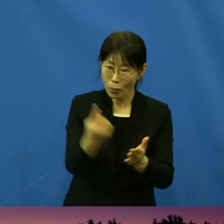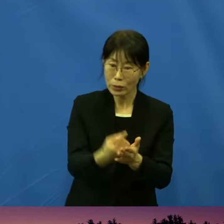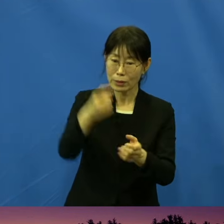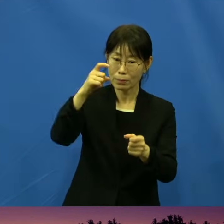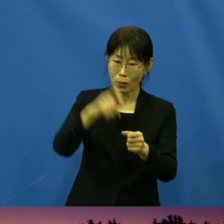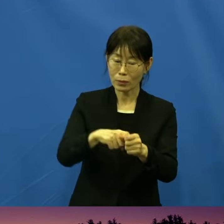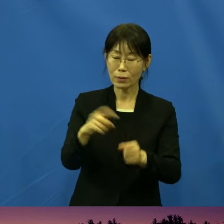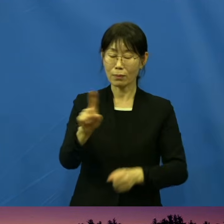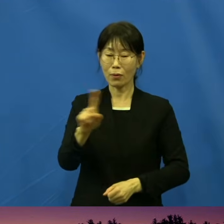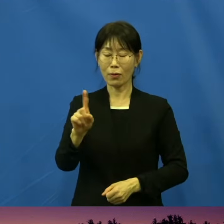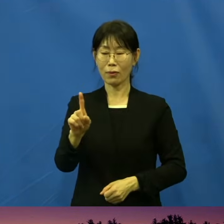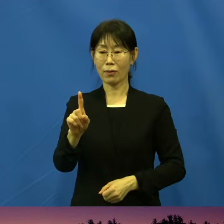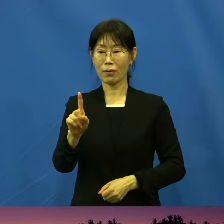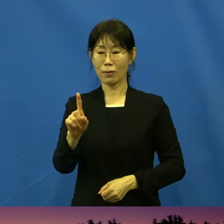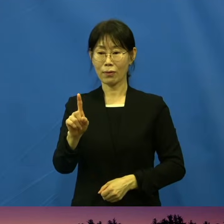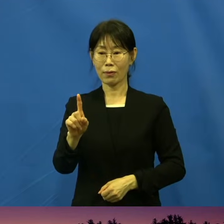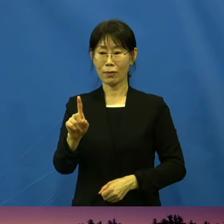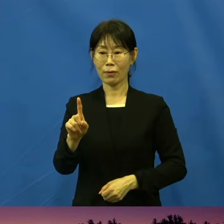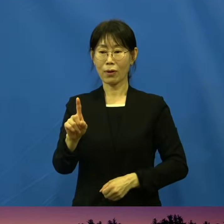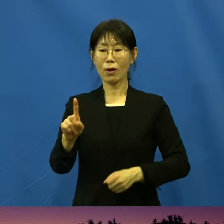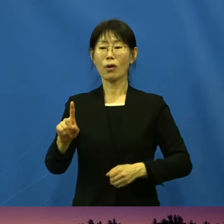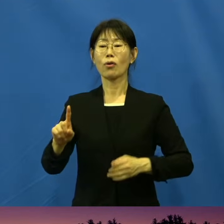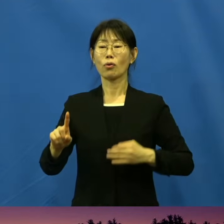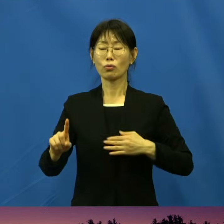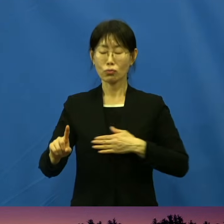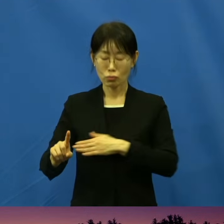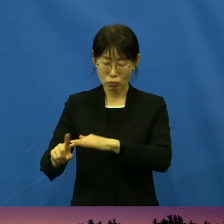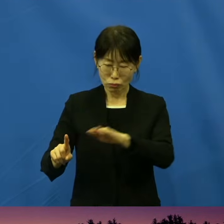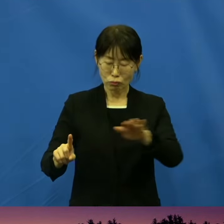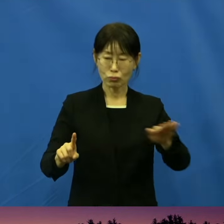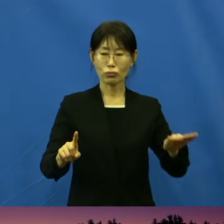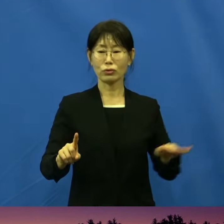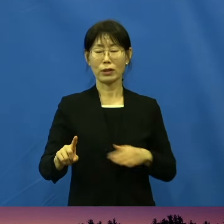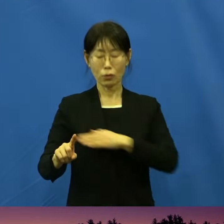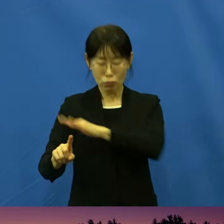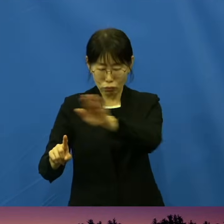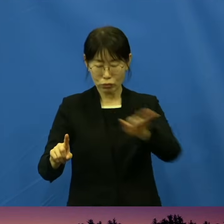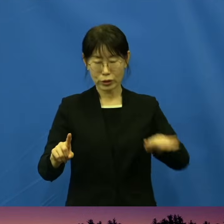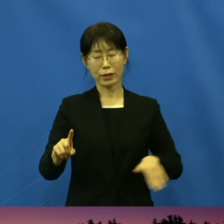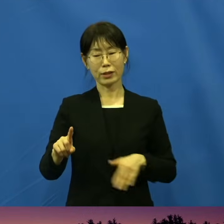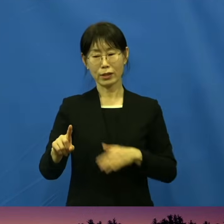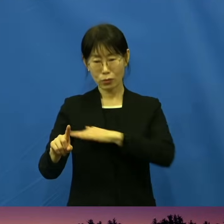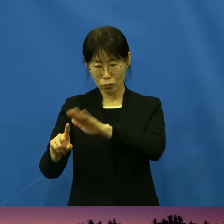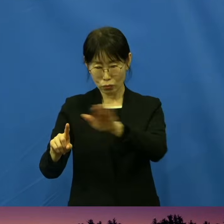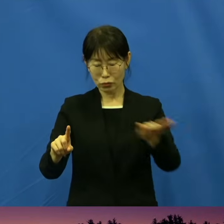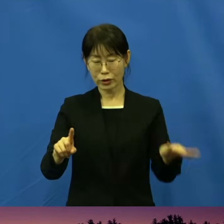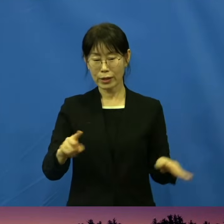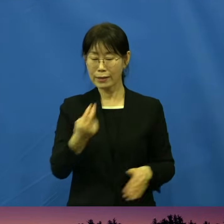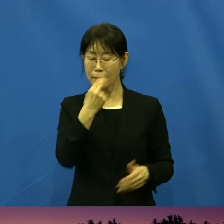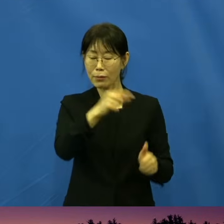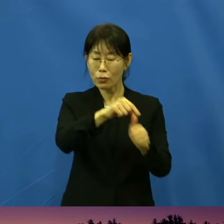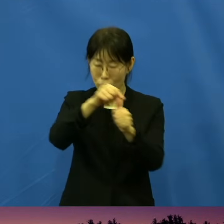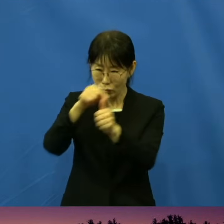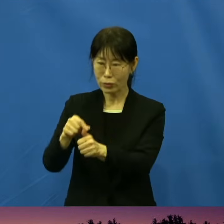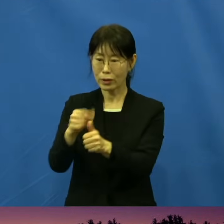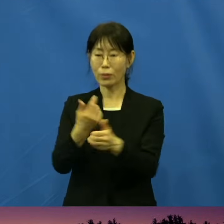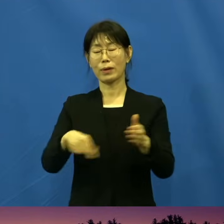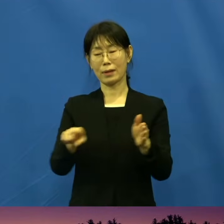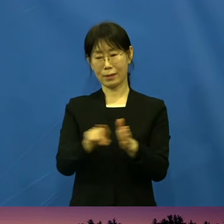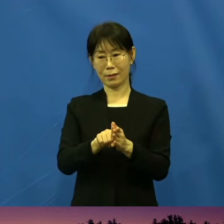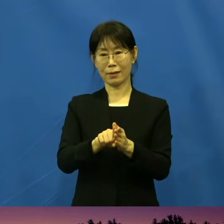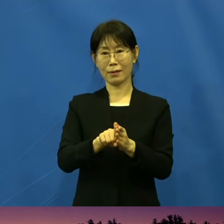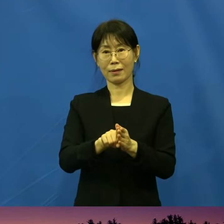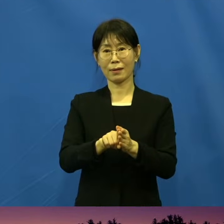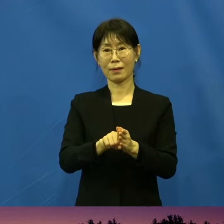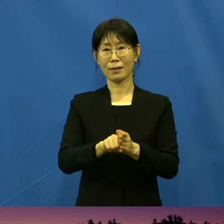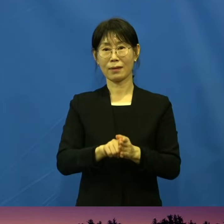삶이 아니고, 그죠? 다른 사람을 섬기기 위해서 오셨다. 다른 사람을 살리기 위해서 오셨다. 그러니까